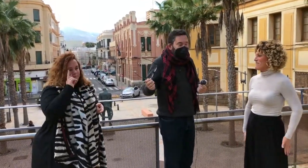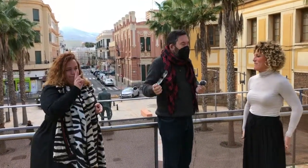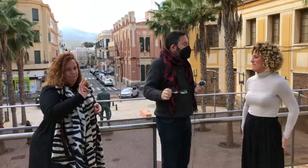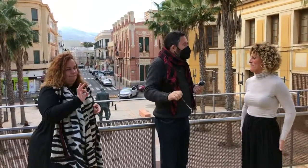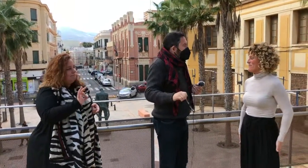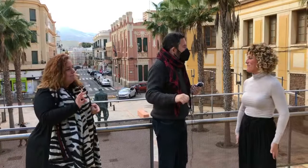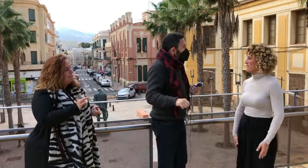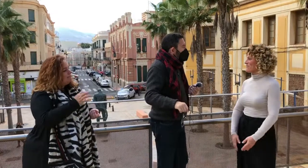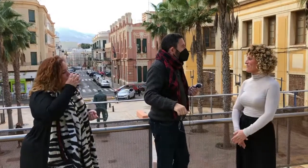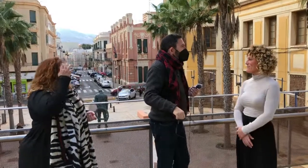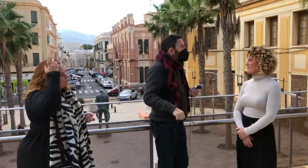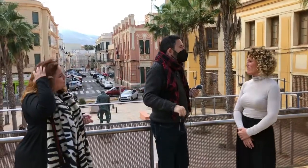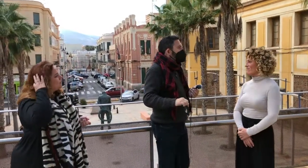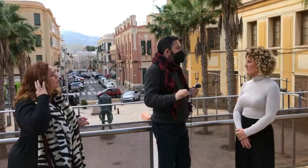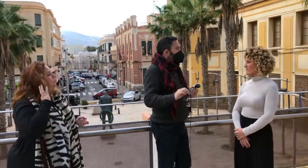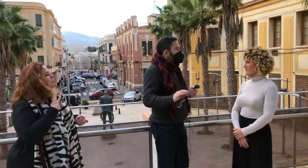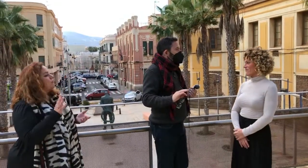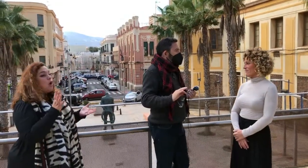empañan.